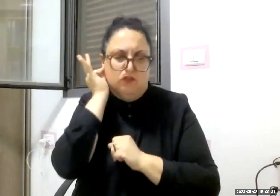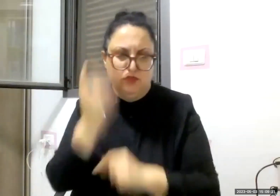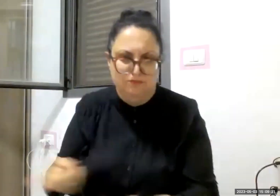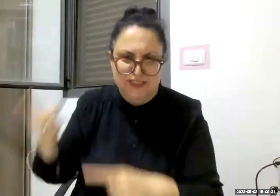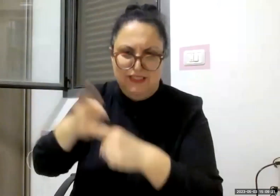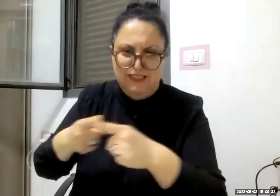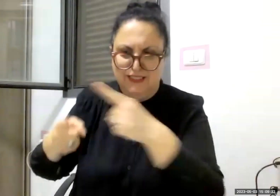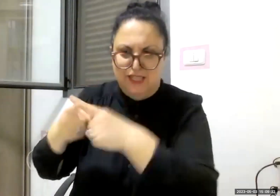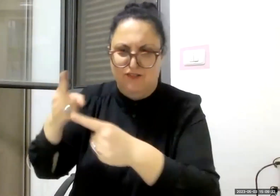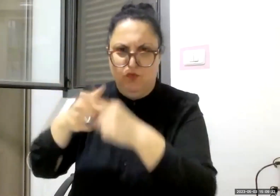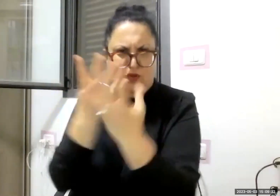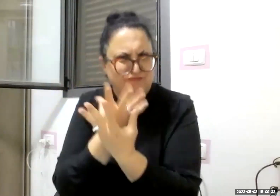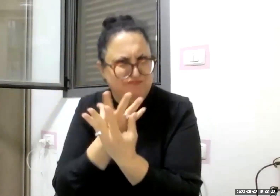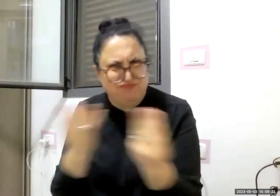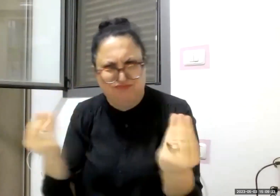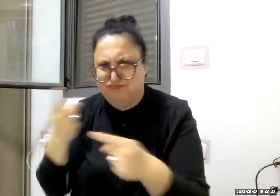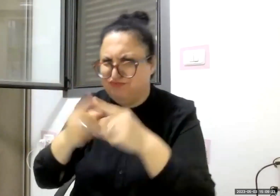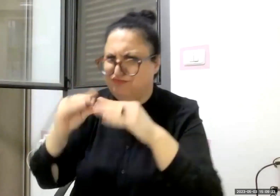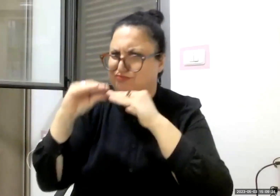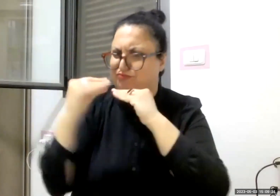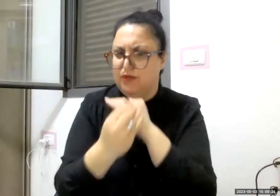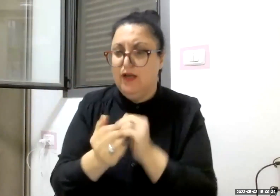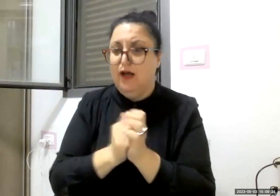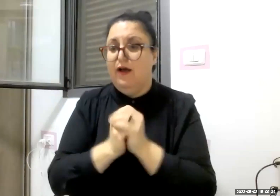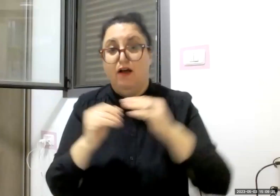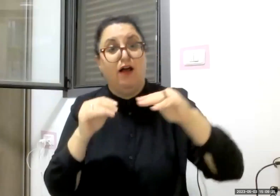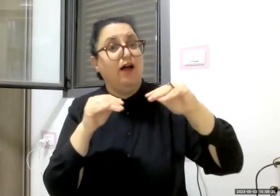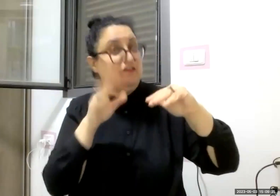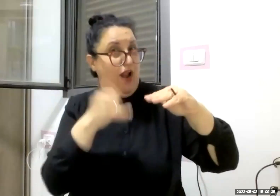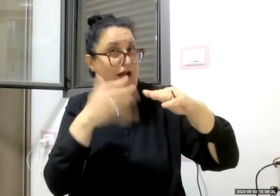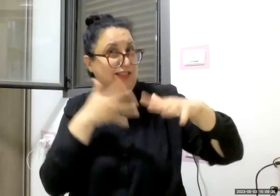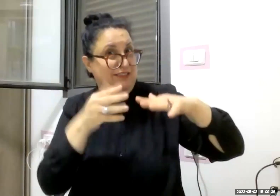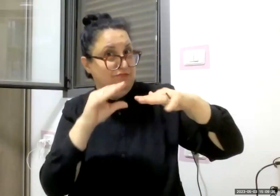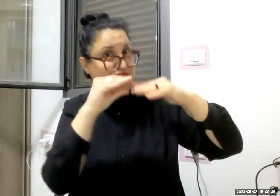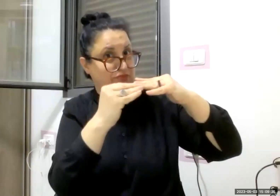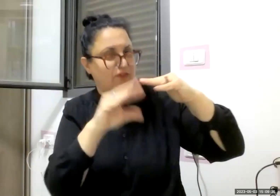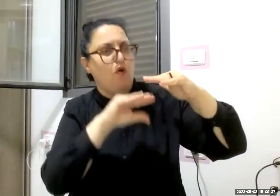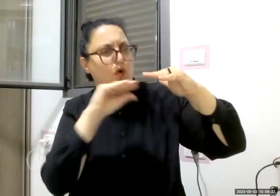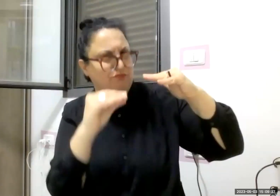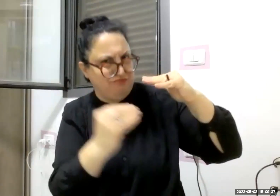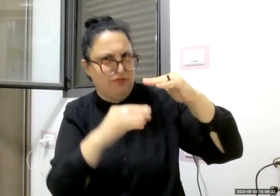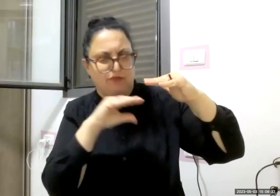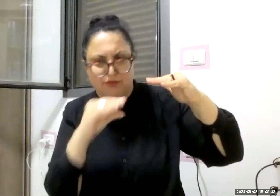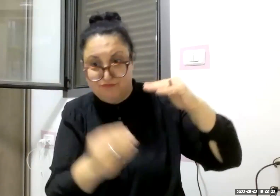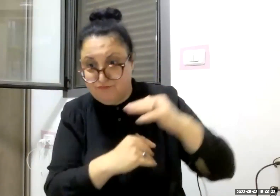במיוחד לנשים עם הצטלבויות כל כך רבות ומסונפות. אפשר להרחיב